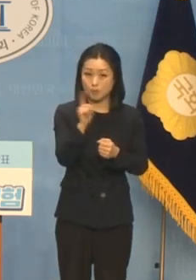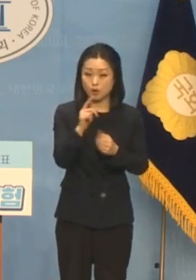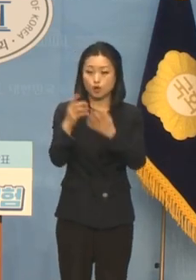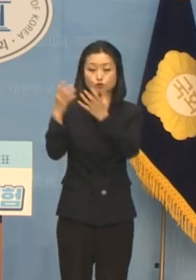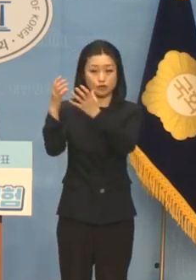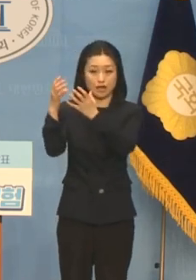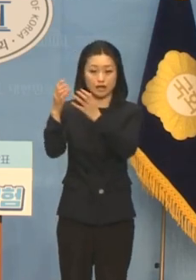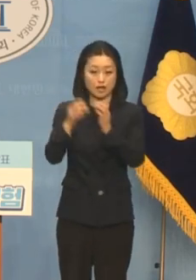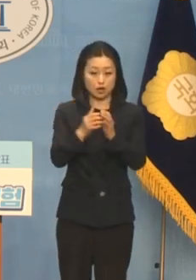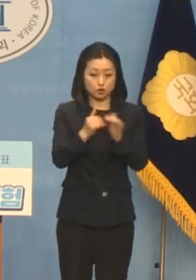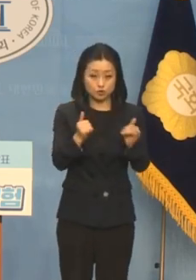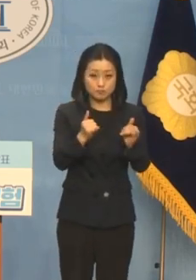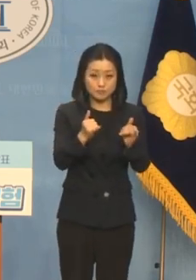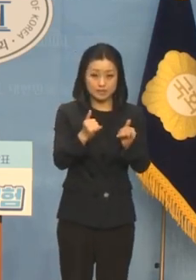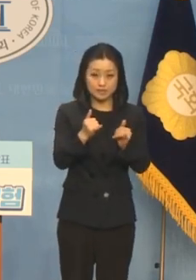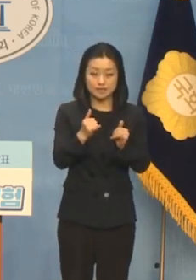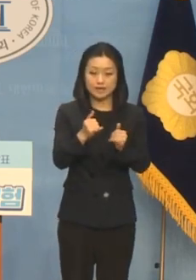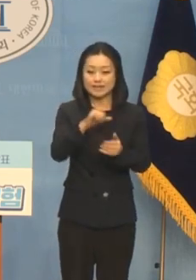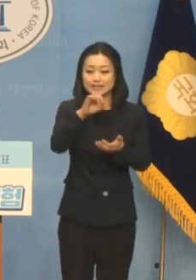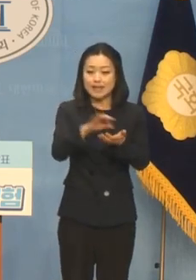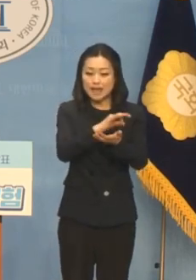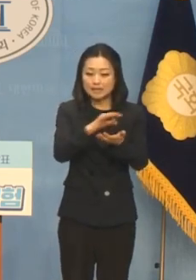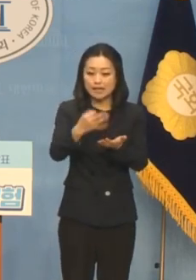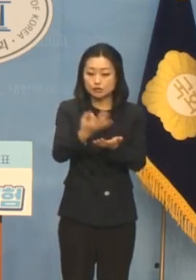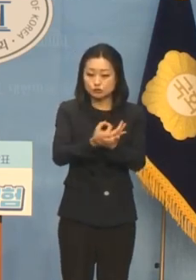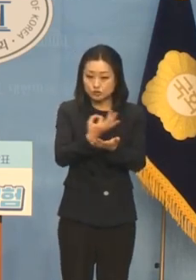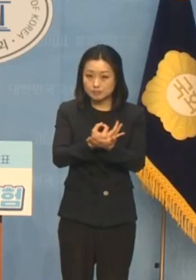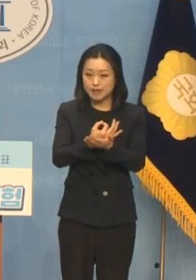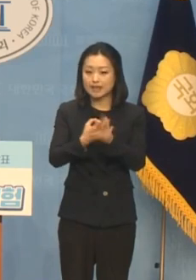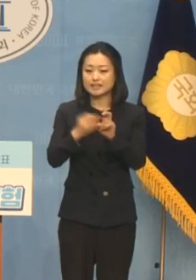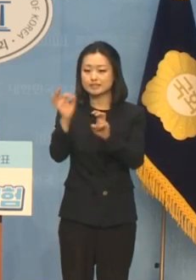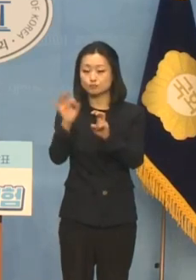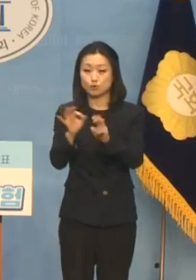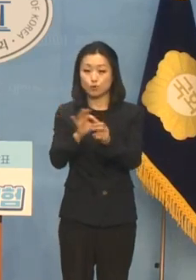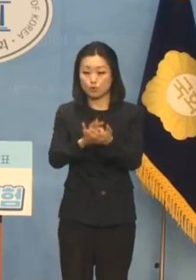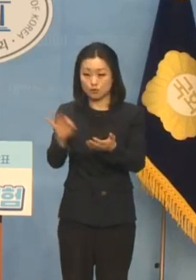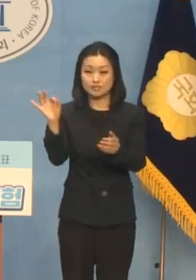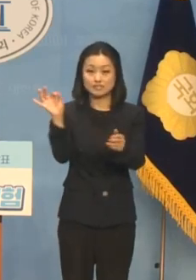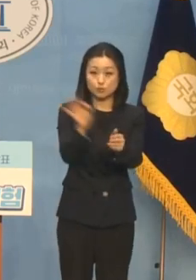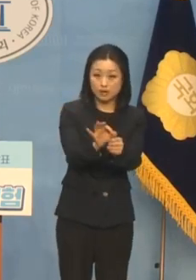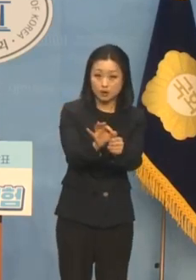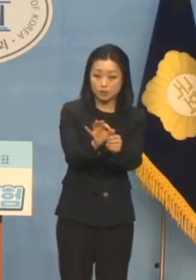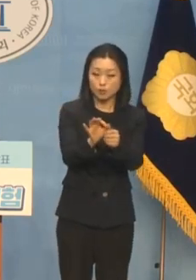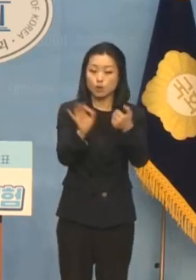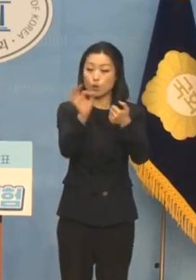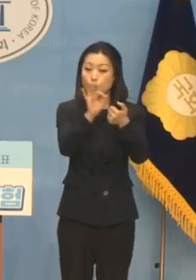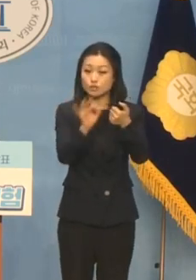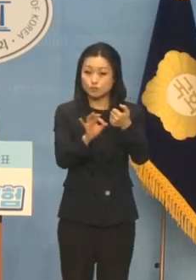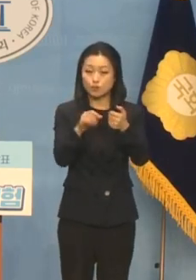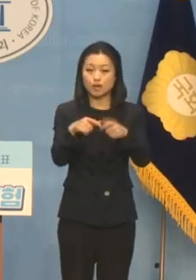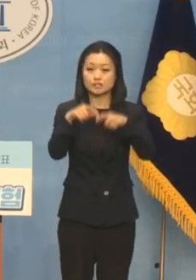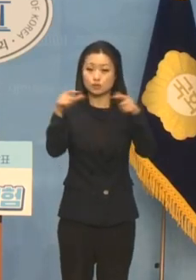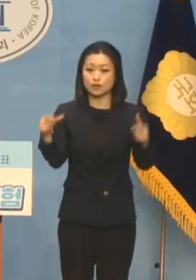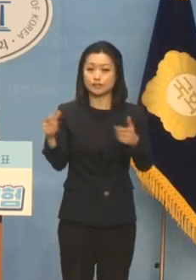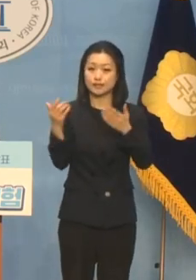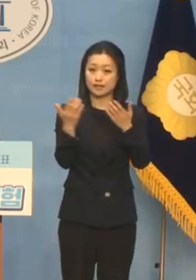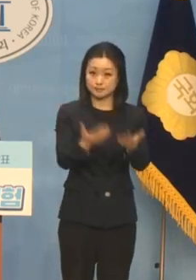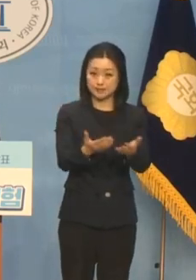국가가 국민연금 보험료 예상 수입액의 20%를 지원하고 이를 50%까지